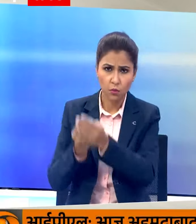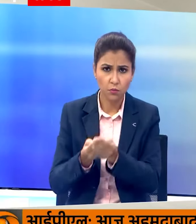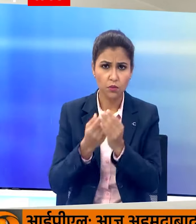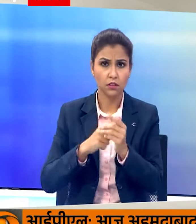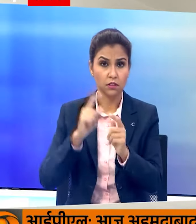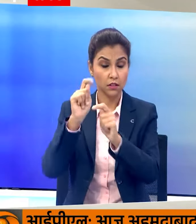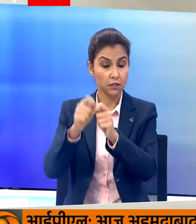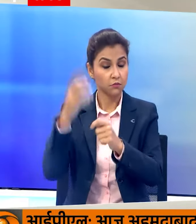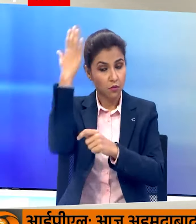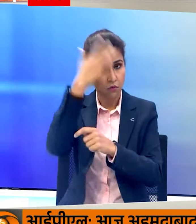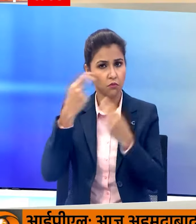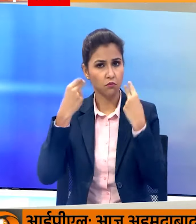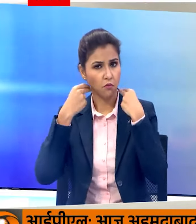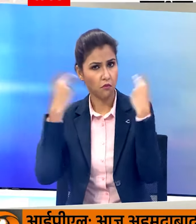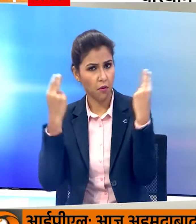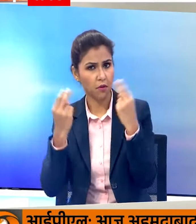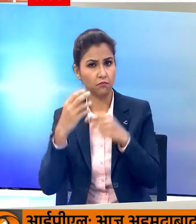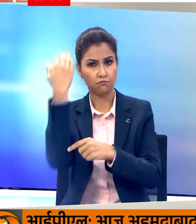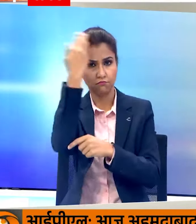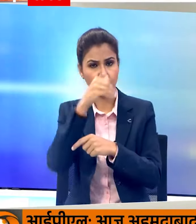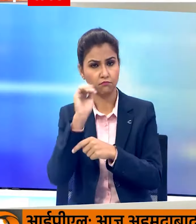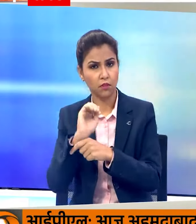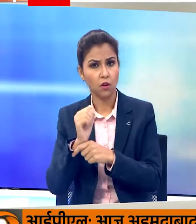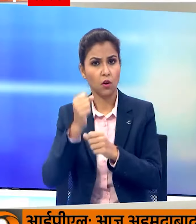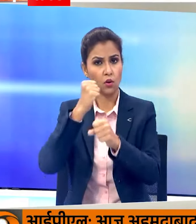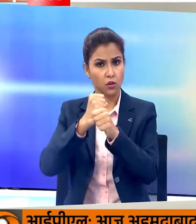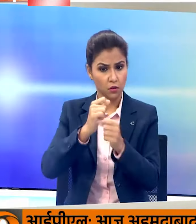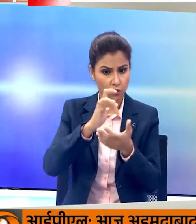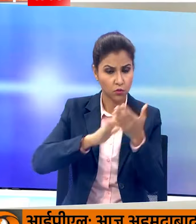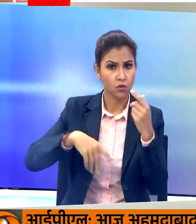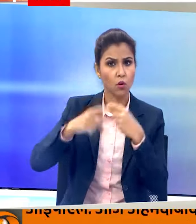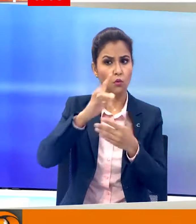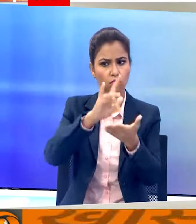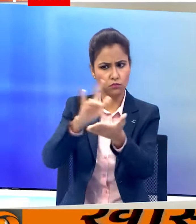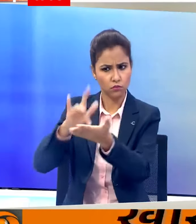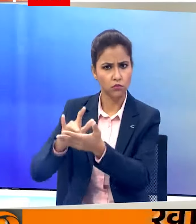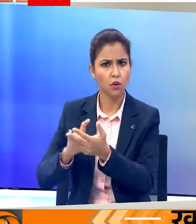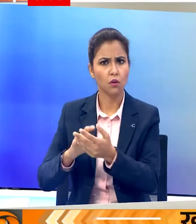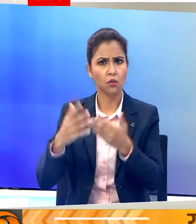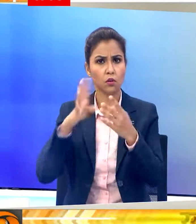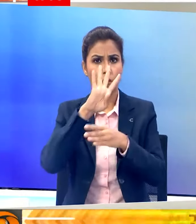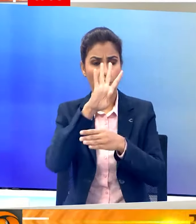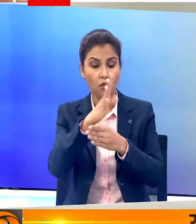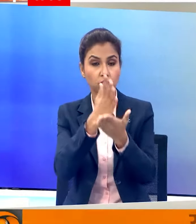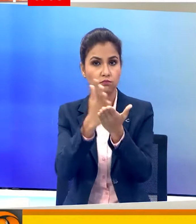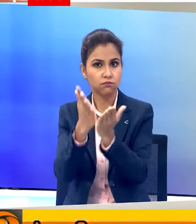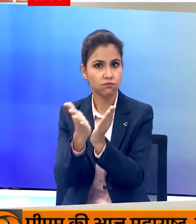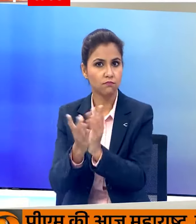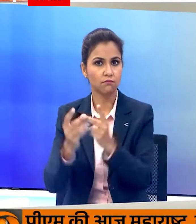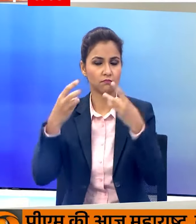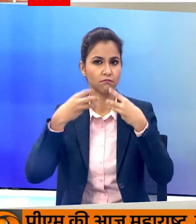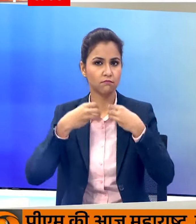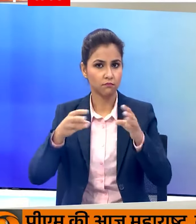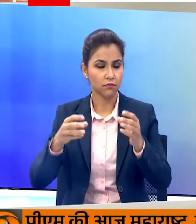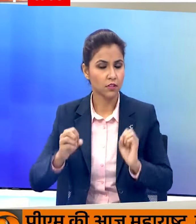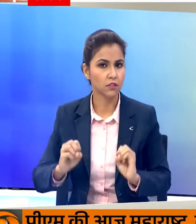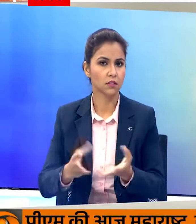केदारनाथ गंगोत्री और यमुनोत्री धाम के कपाट खुलने के साथ ही चारधाम यात्रा की शुरुआत हो